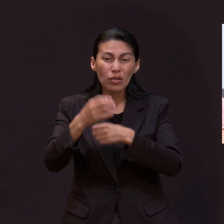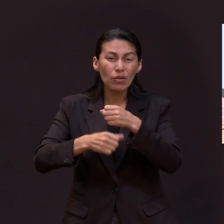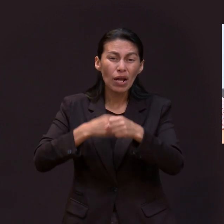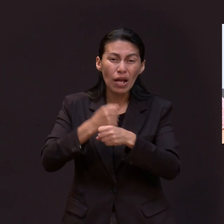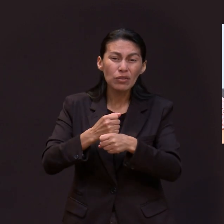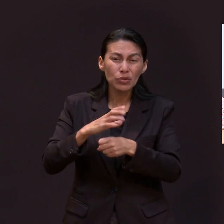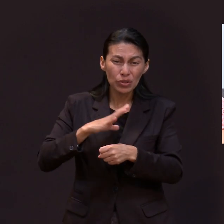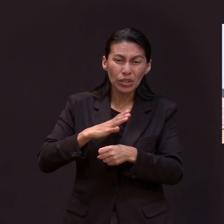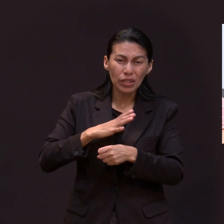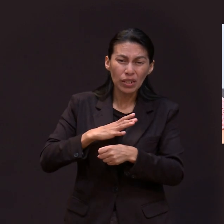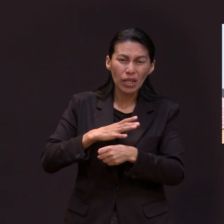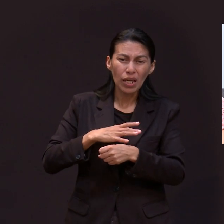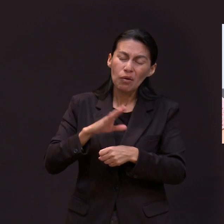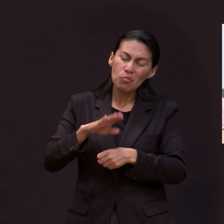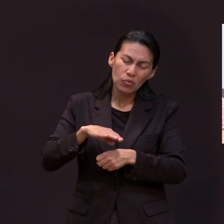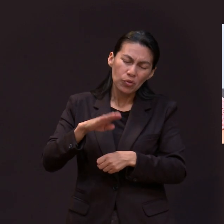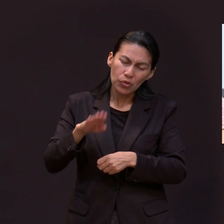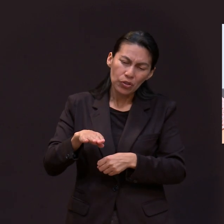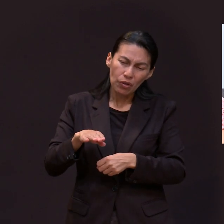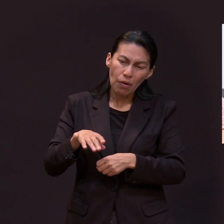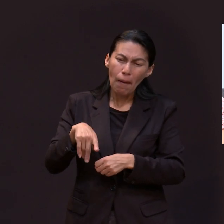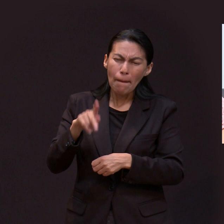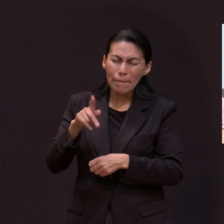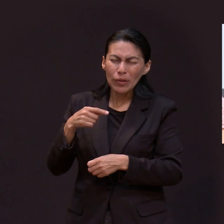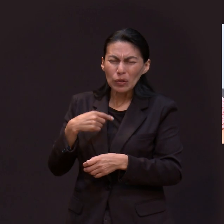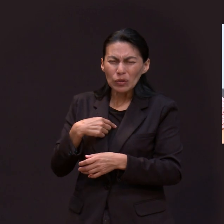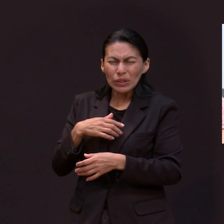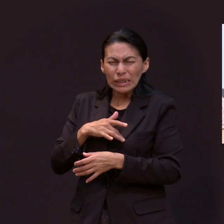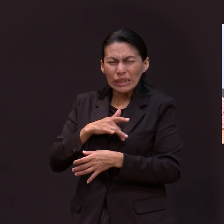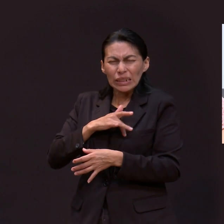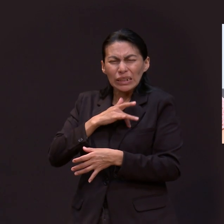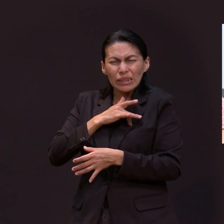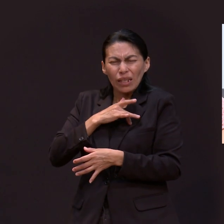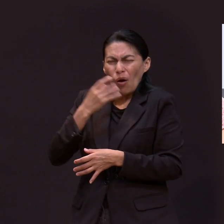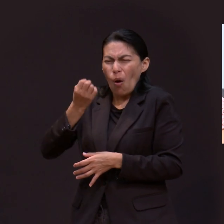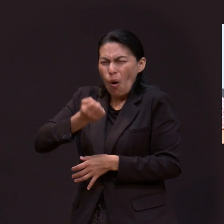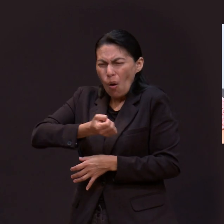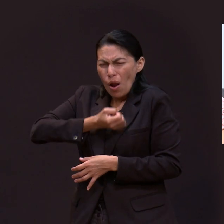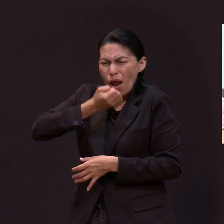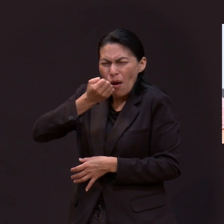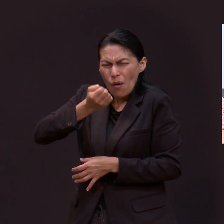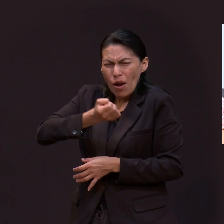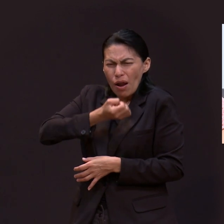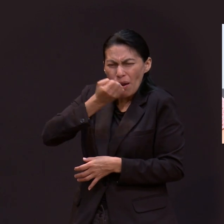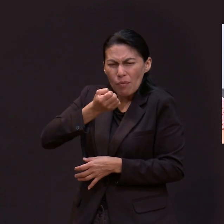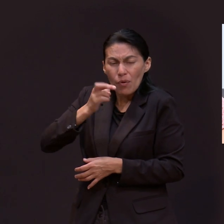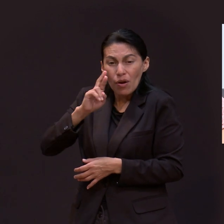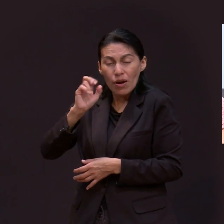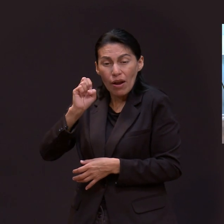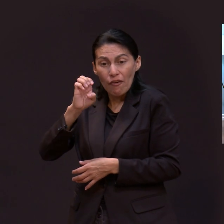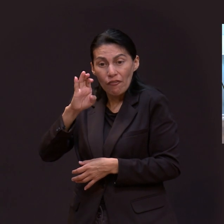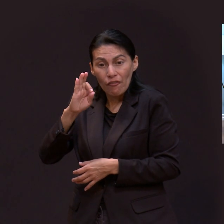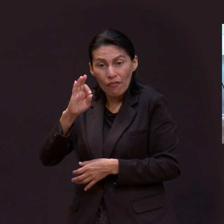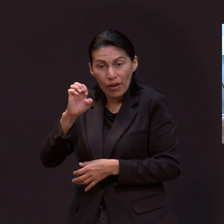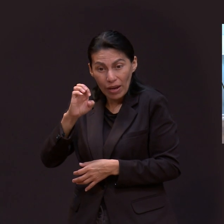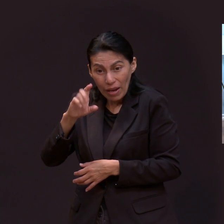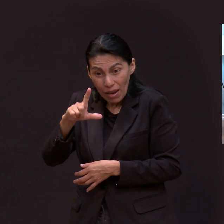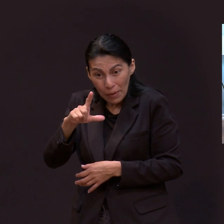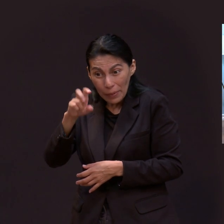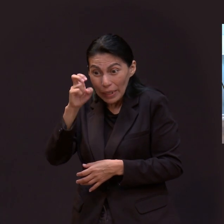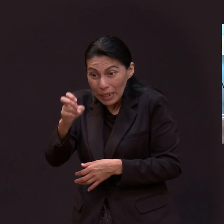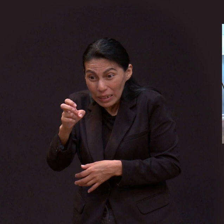y este pero a mí digo como dios dt ante el árbol y bueno lo